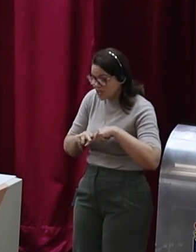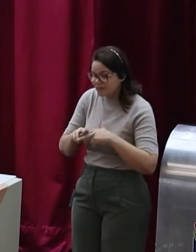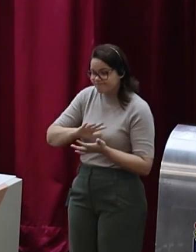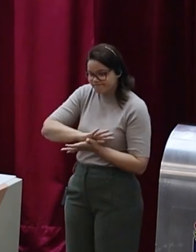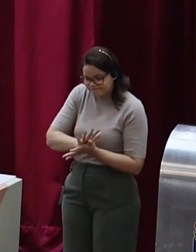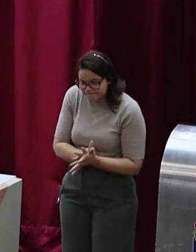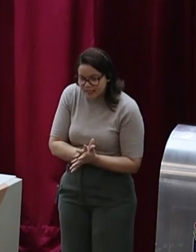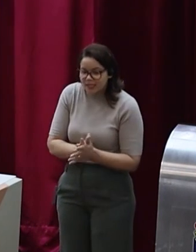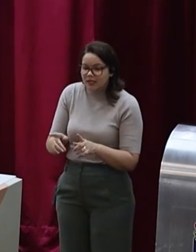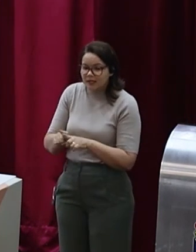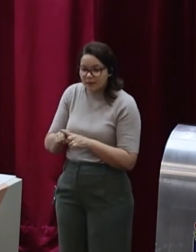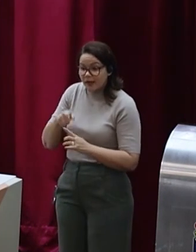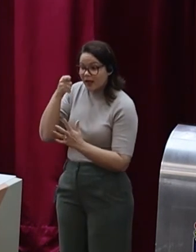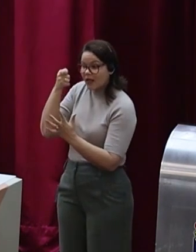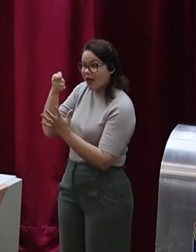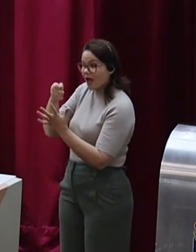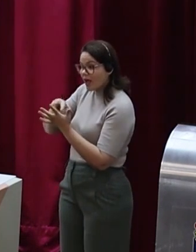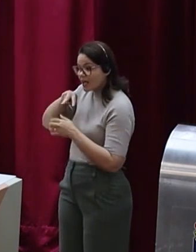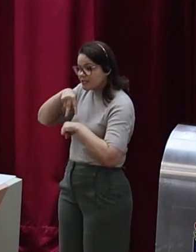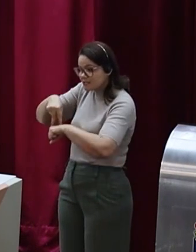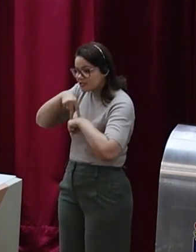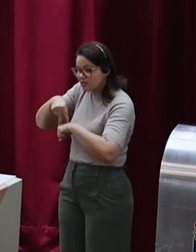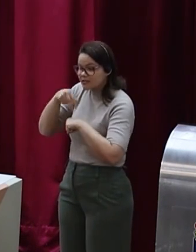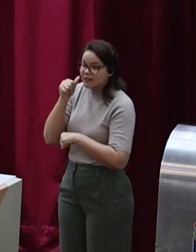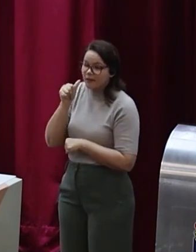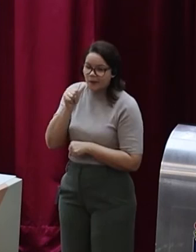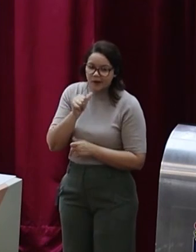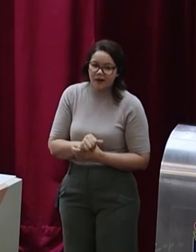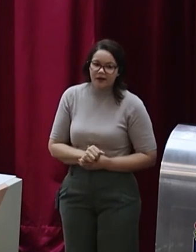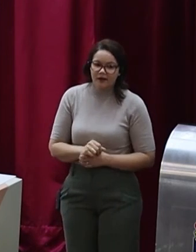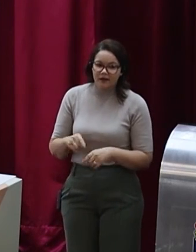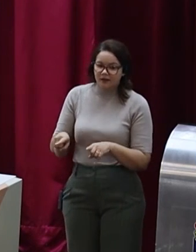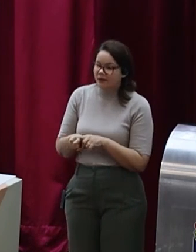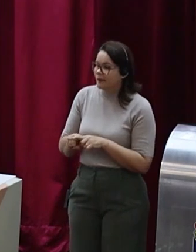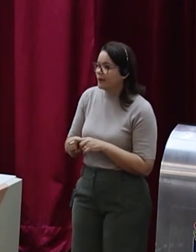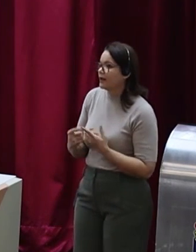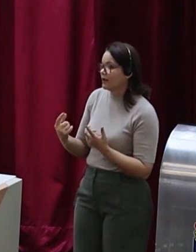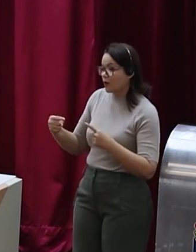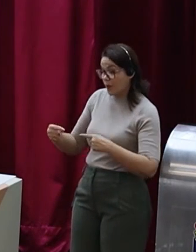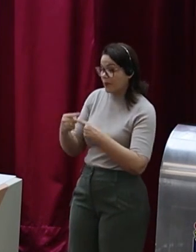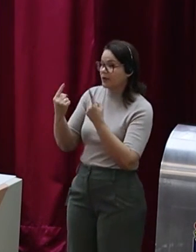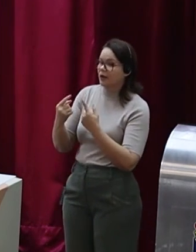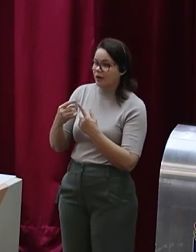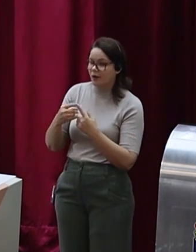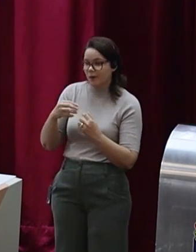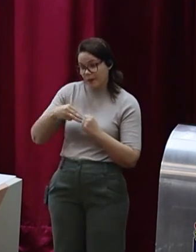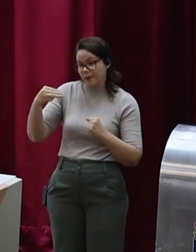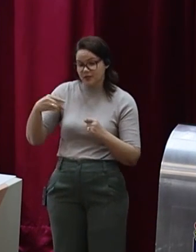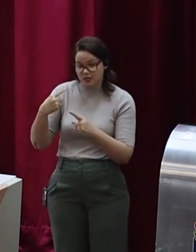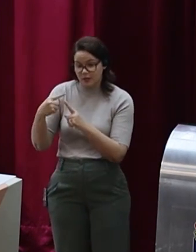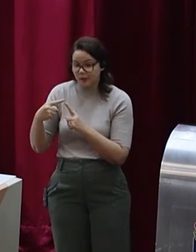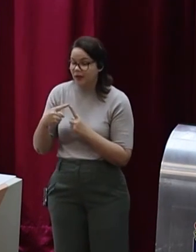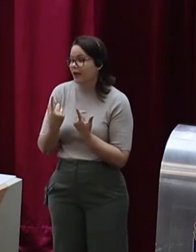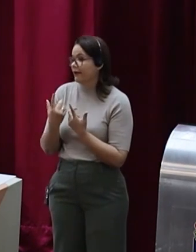mulheres. E tem a ver com minha dissertação de mestrado, que foi o lugar da mulher na educação profissional e tecnológica. Desculpe atrasar